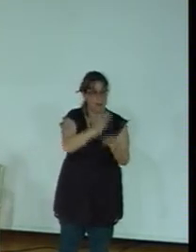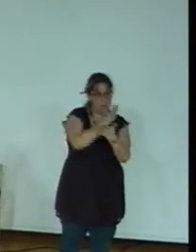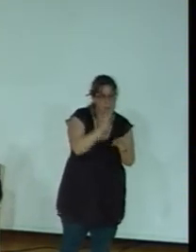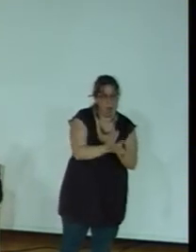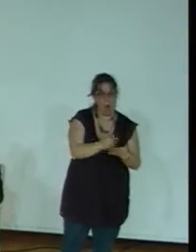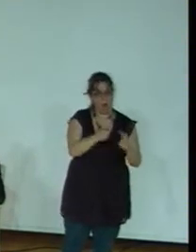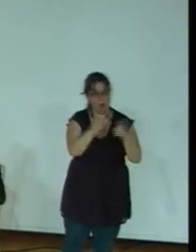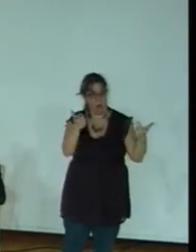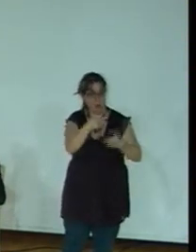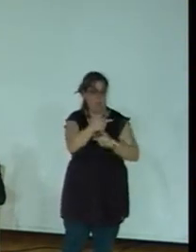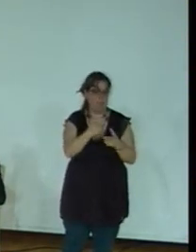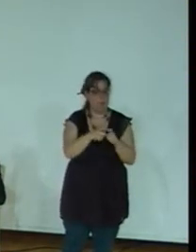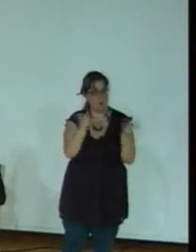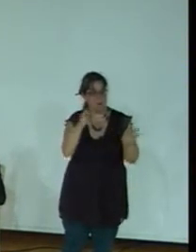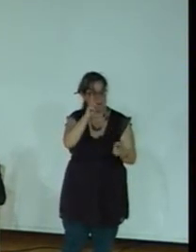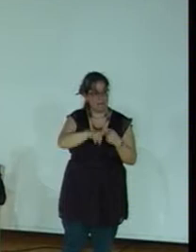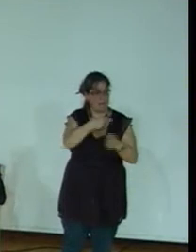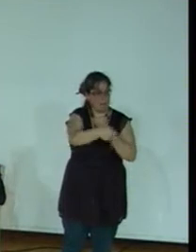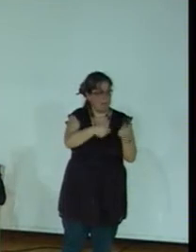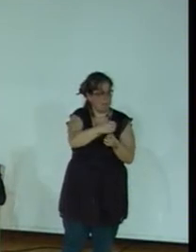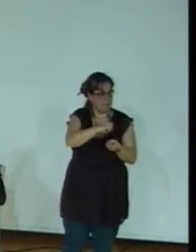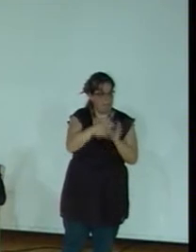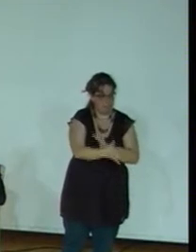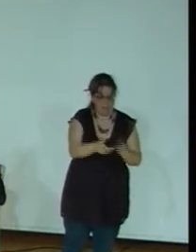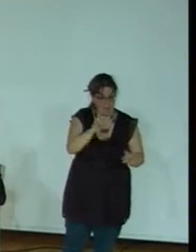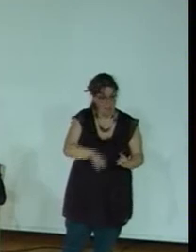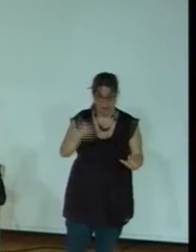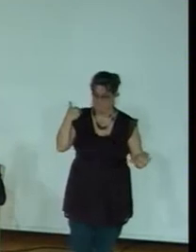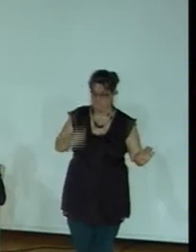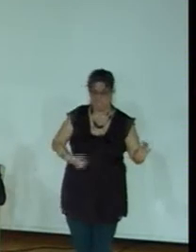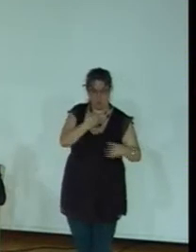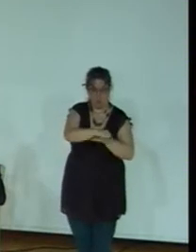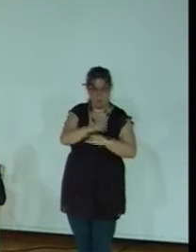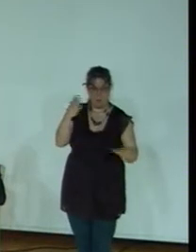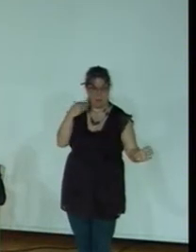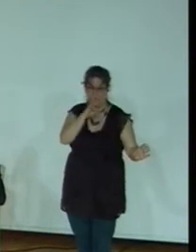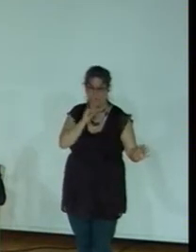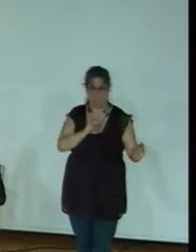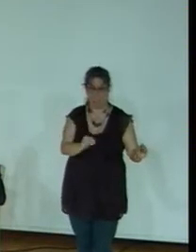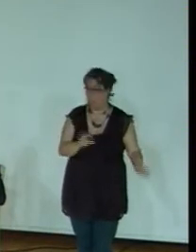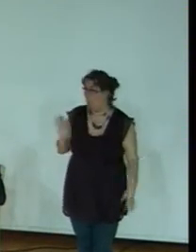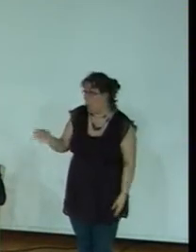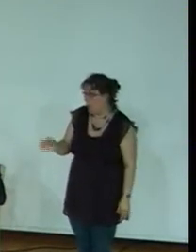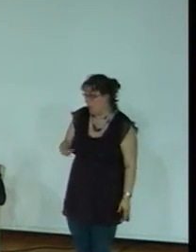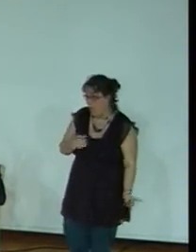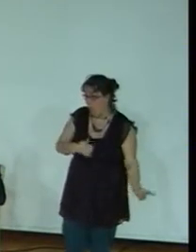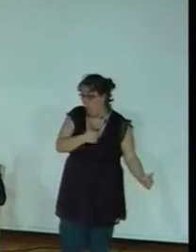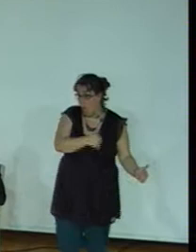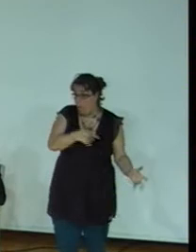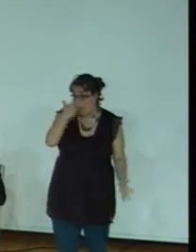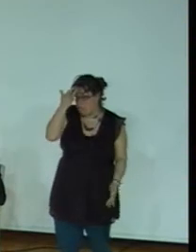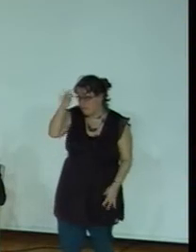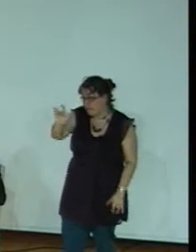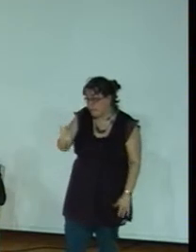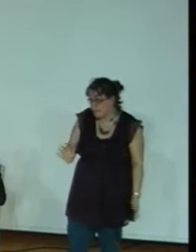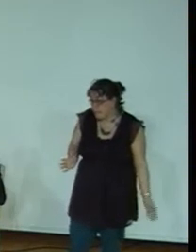qui voulaient lancer de l'e-commerce, on ne les entend pas depuis une semaine. Ils ont peur d'être traités de salafistes. Je crois qu'ils nulle part et puis je crois qu'ils n'y croient pas eux-mêmes. Je crois